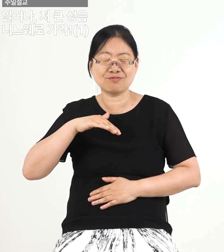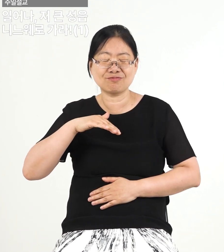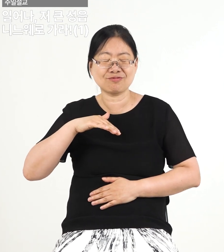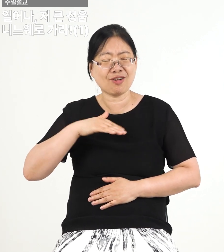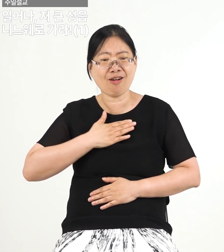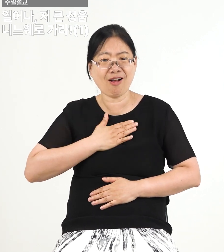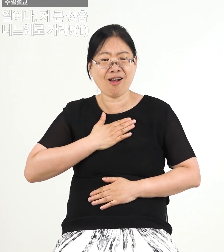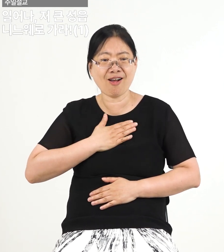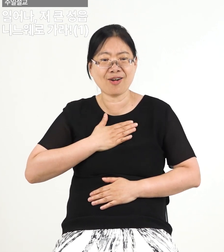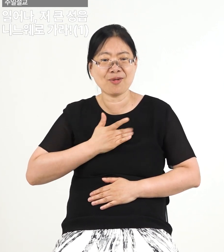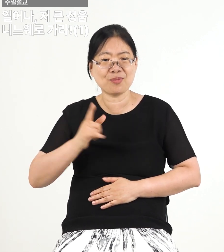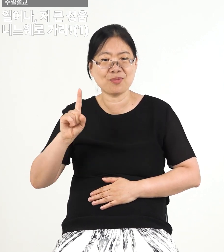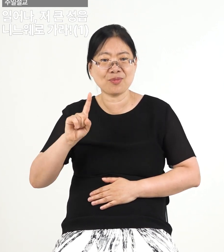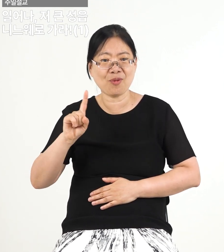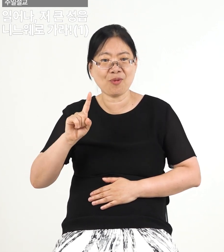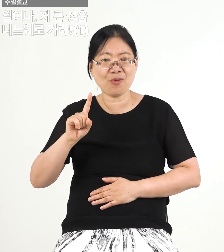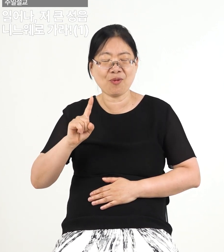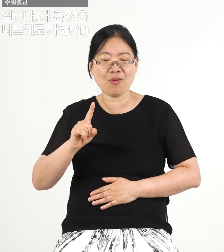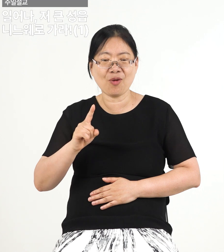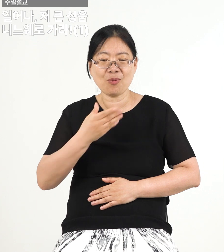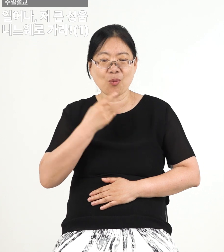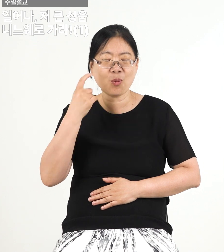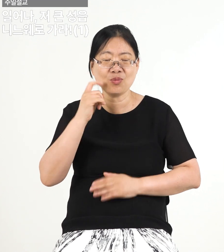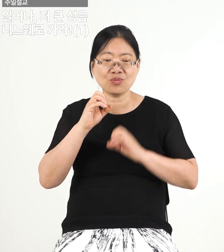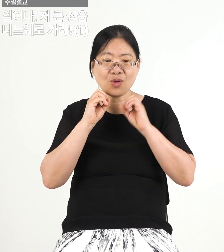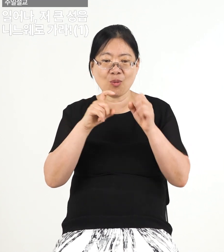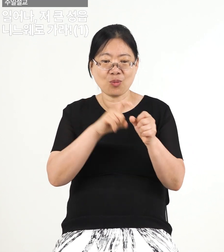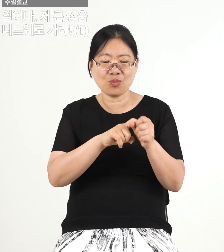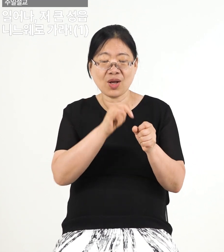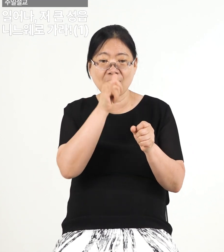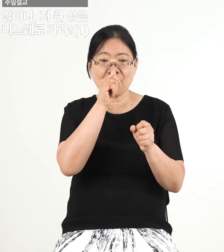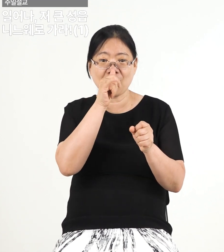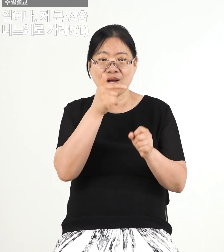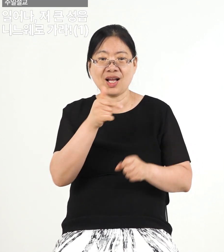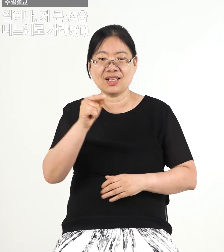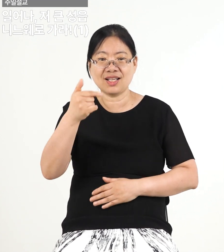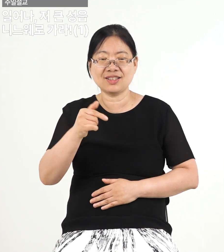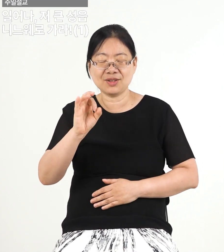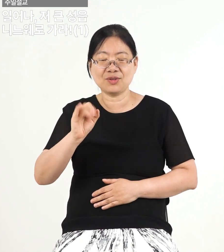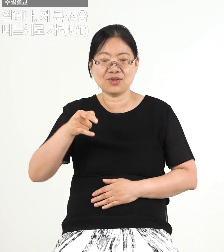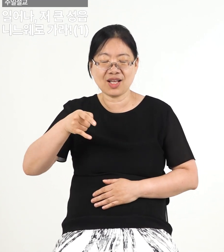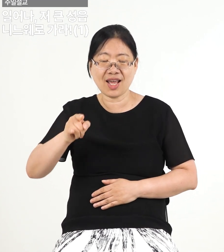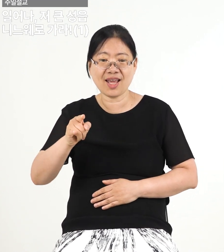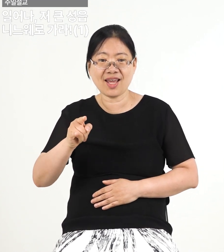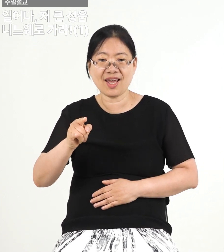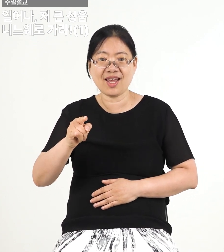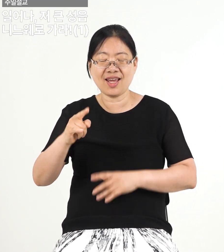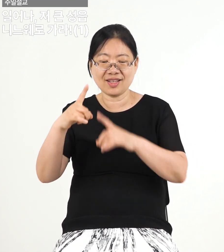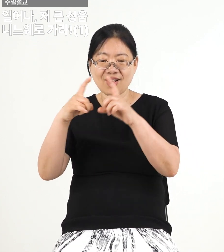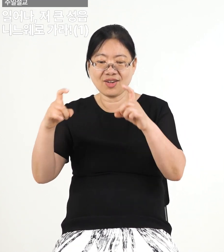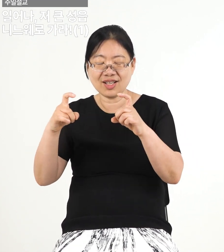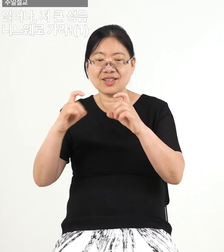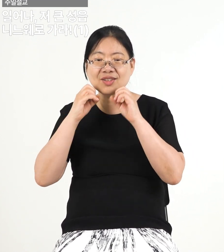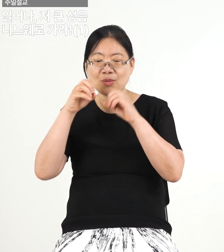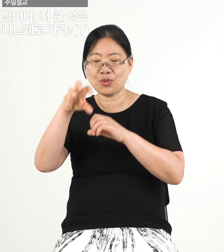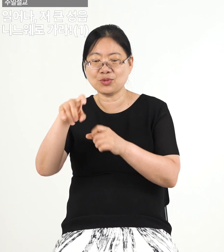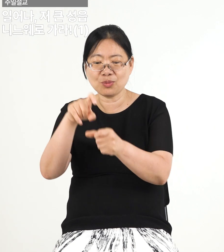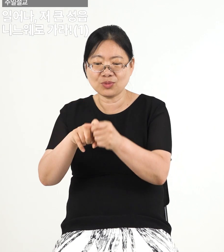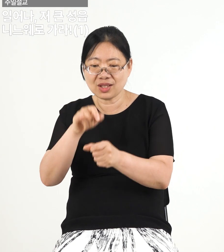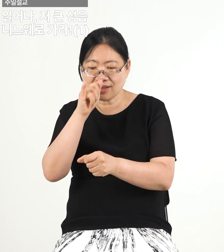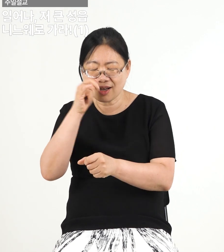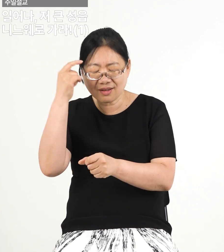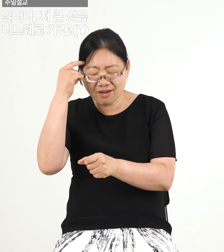알기에는 선교의 목적이 있고 니느웨의 성이라는 선교지에 목적이 있는 줄